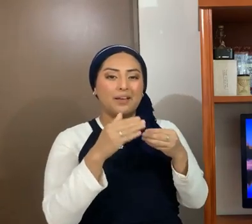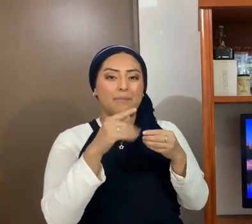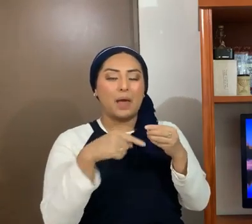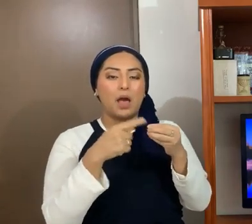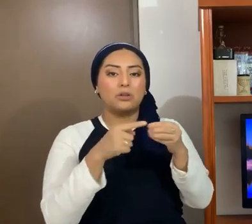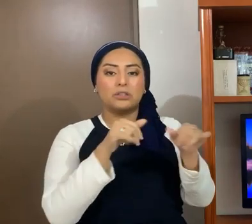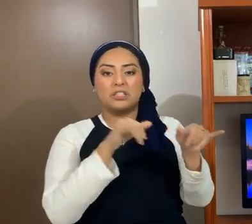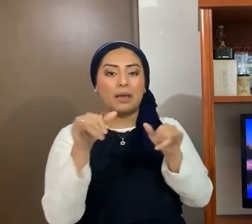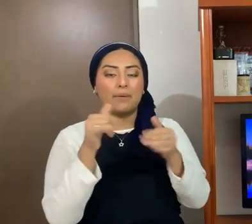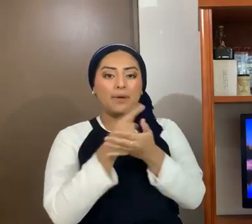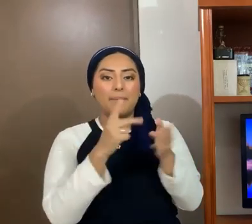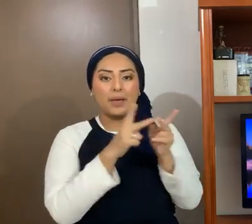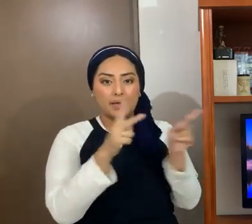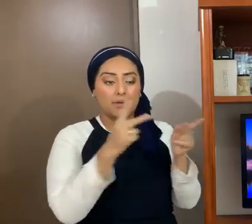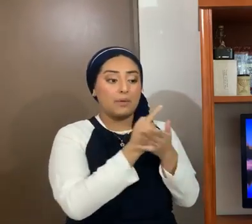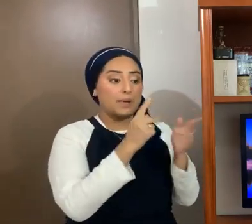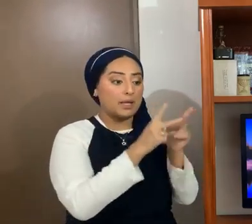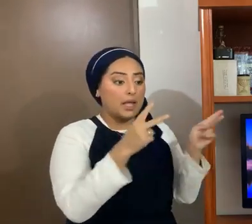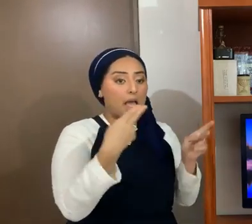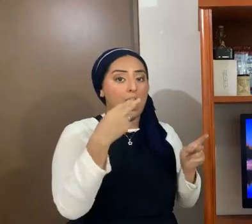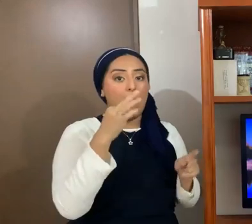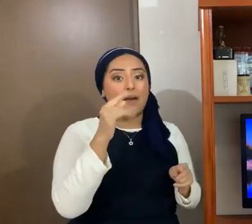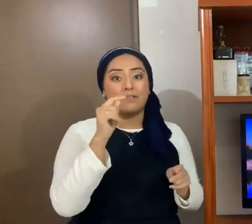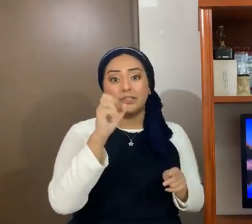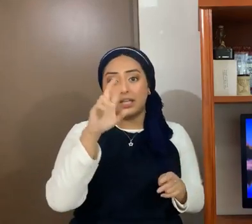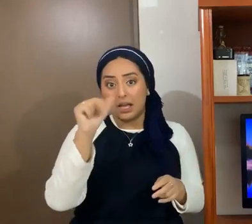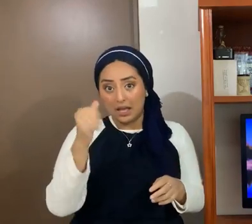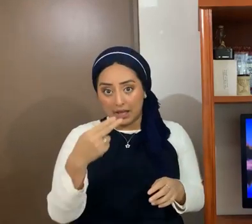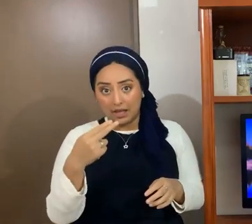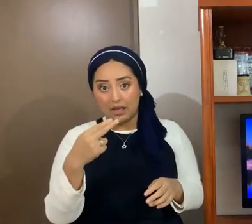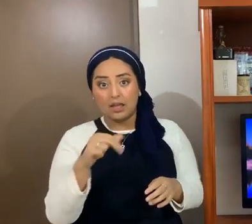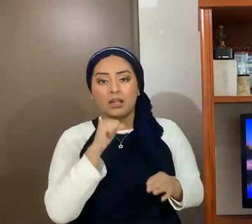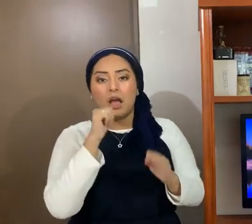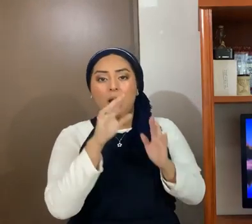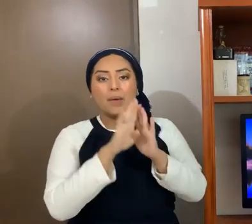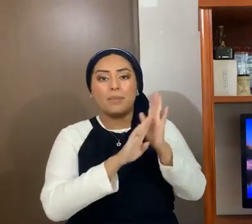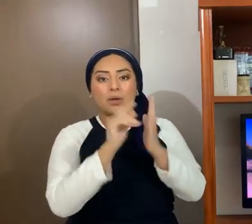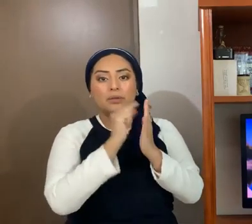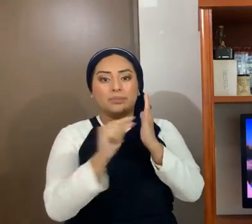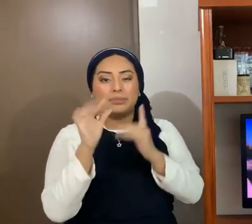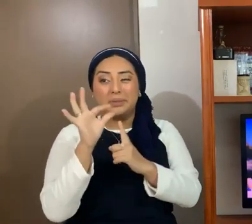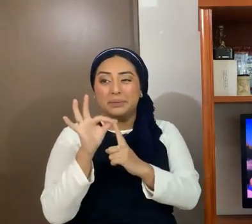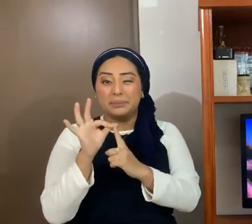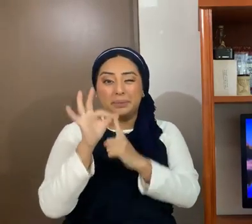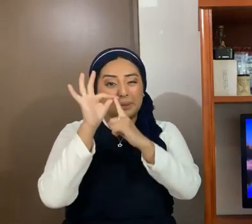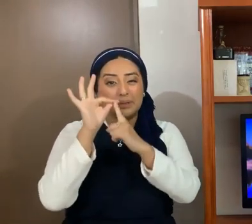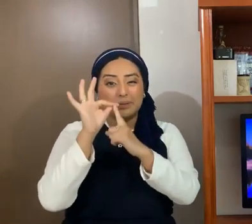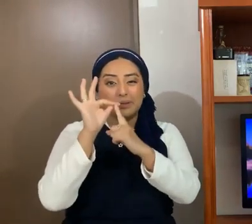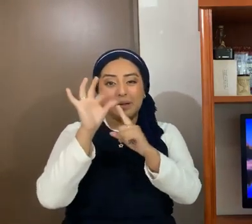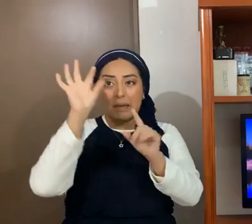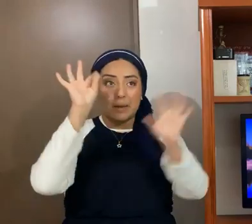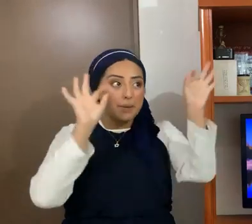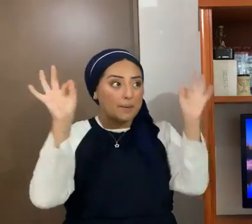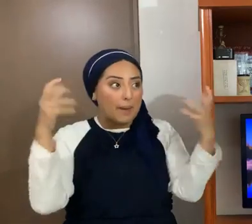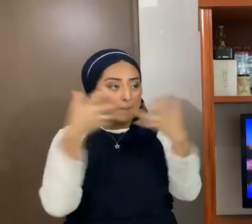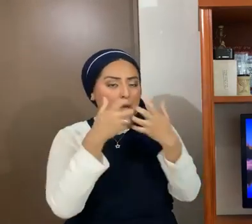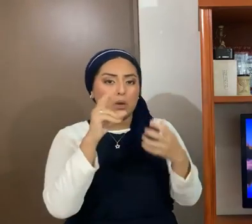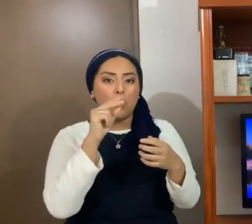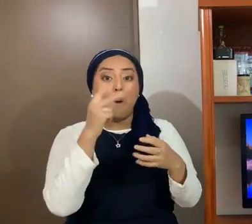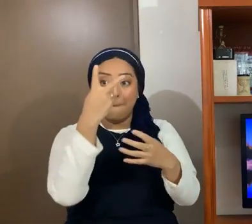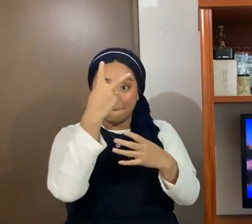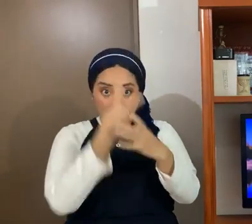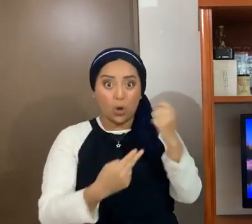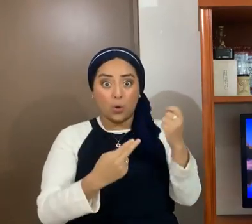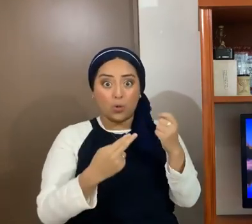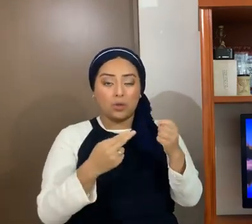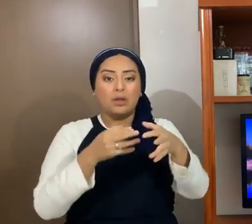la Haftará, que la Parashá. La Parashá y la Haftará no tienen citas específicamente clave como en otras que hemos visto, pero en